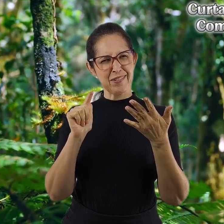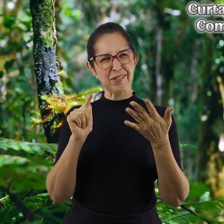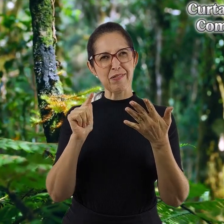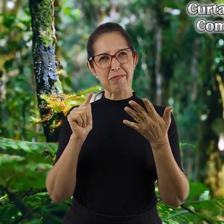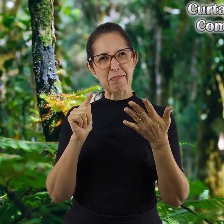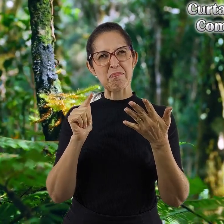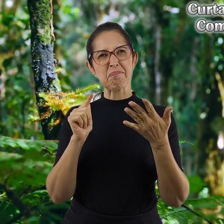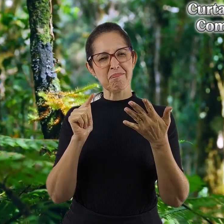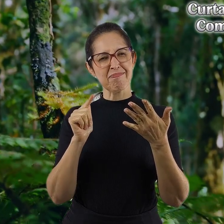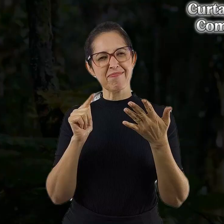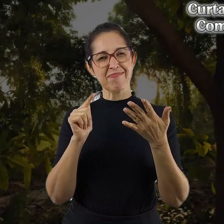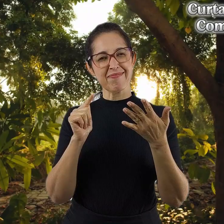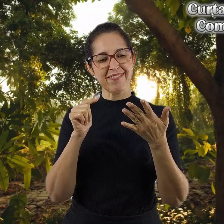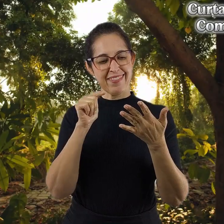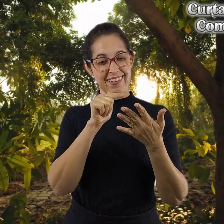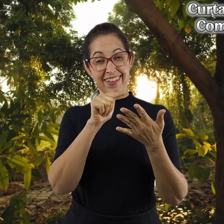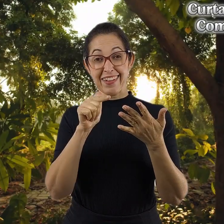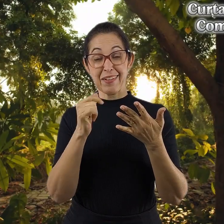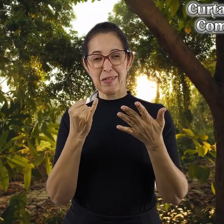atualizados,